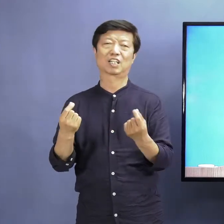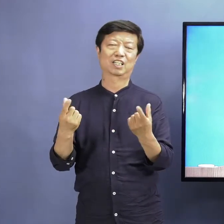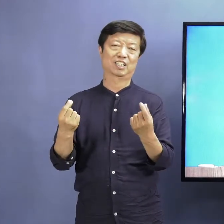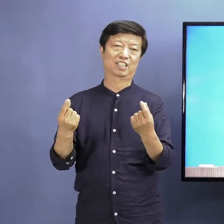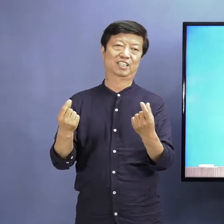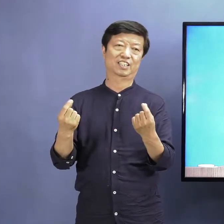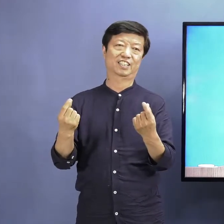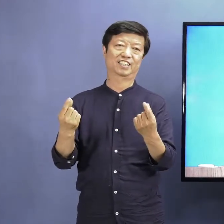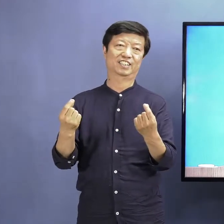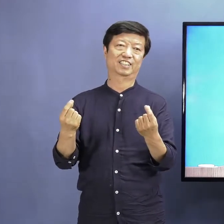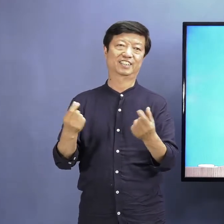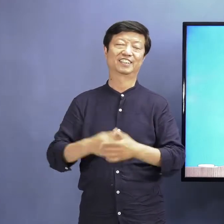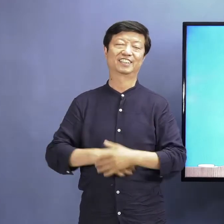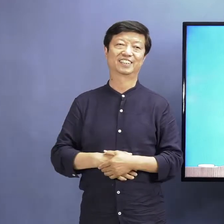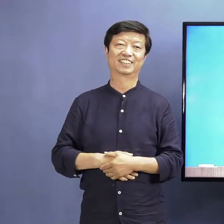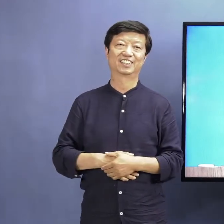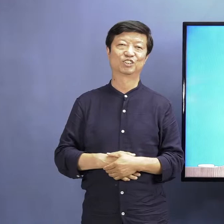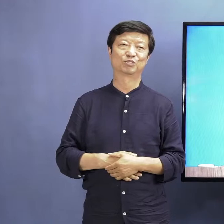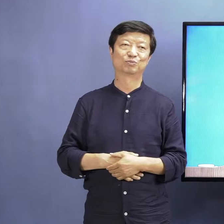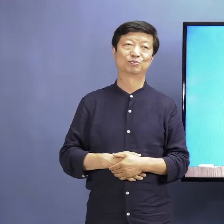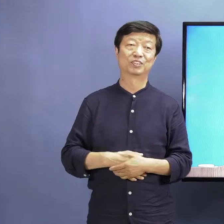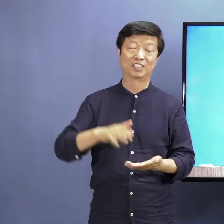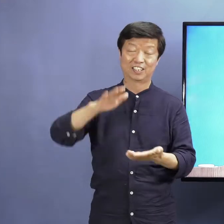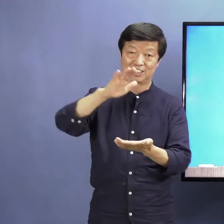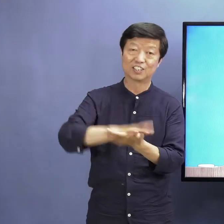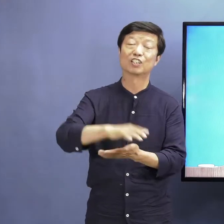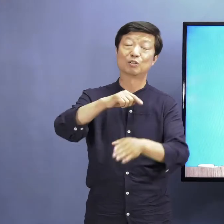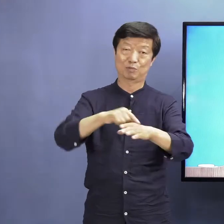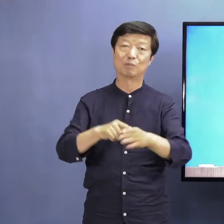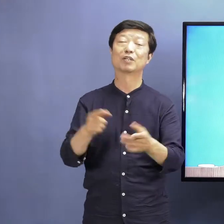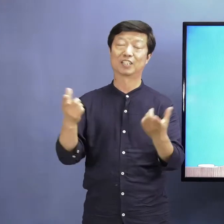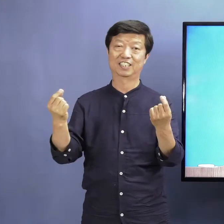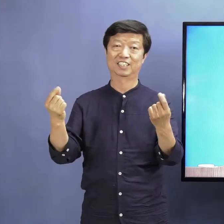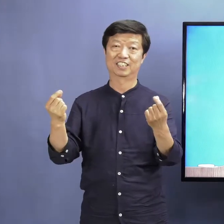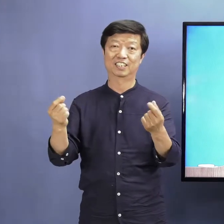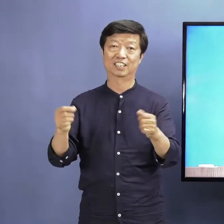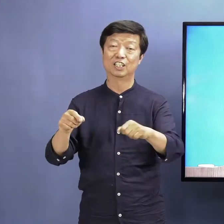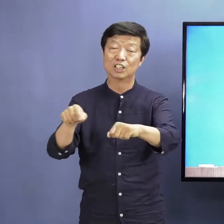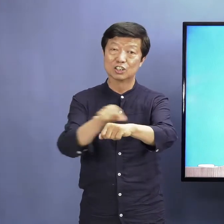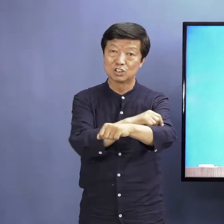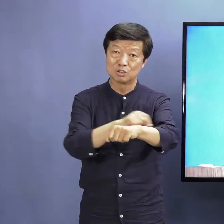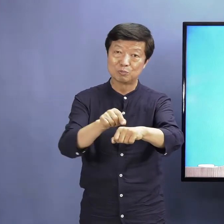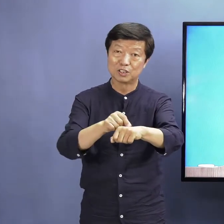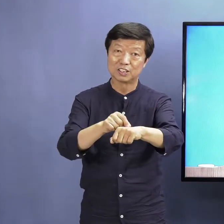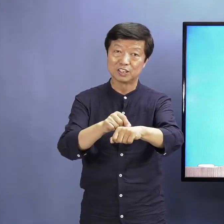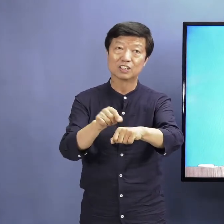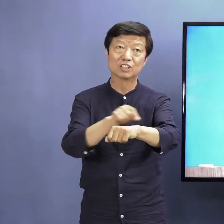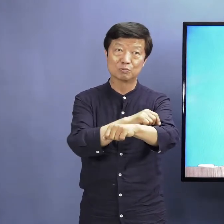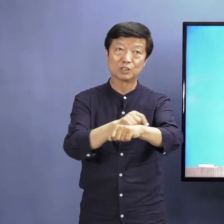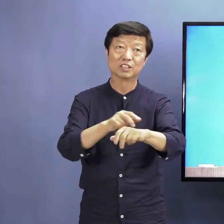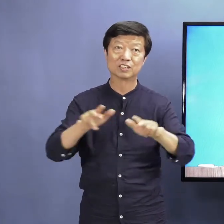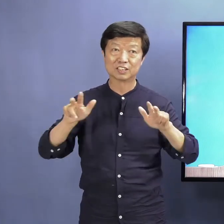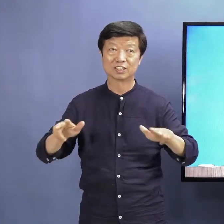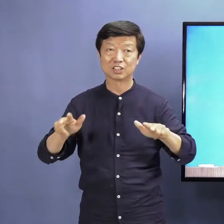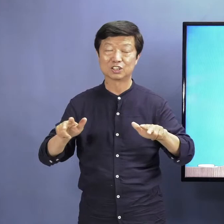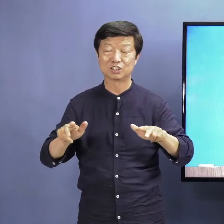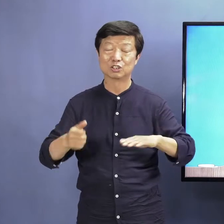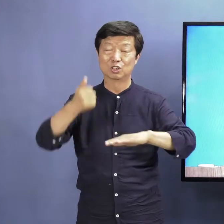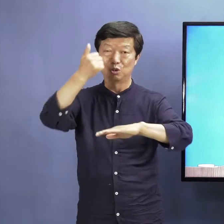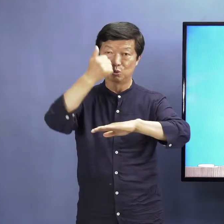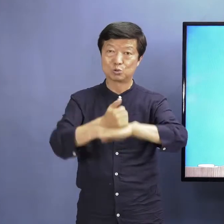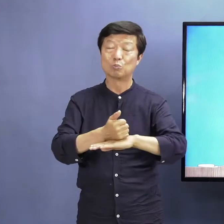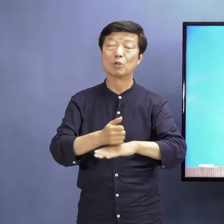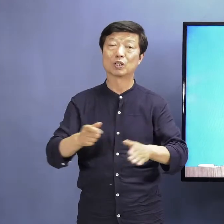될 정도로 비참한 거예요. 열정은 그런 거예요. 특히 지금 우리가 종말론적 신앙 보고 있잖아요. 이 종말론적